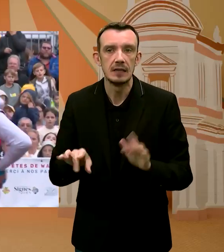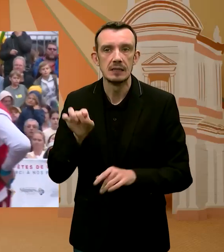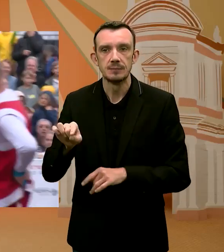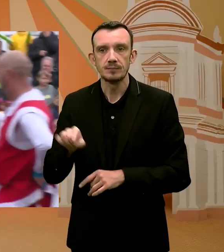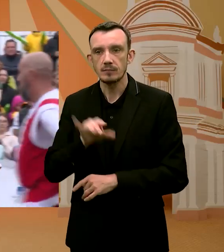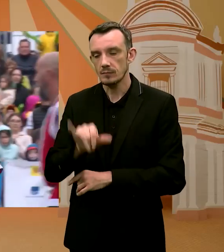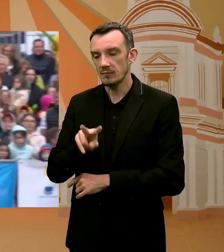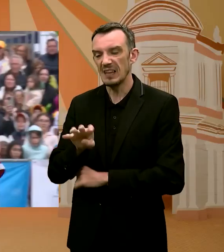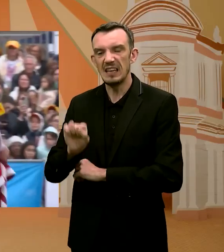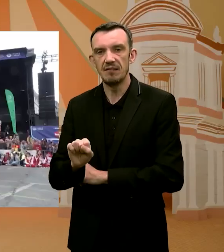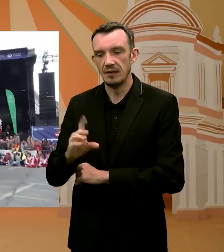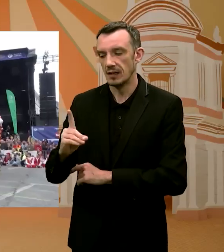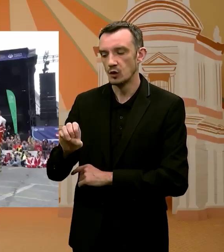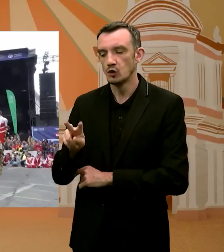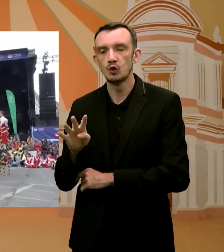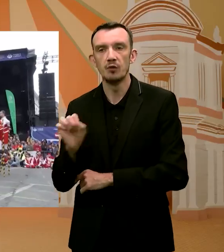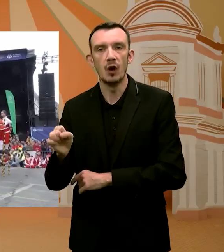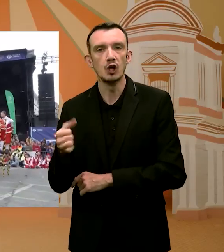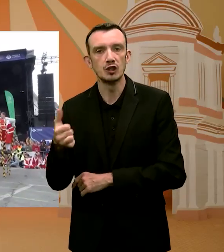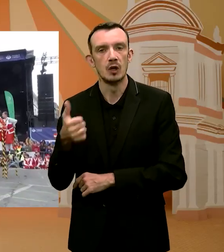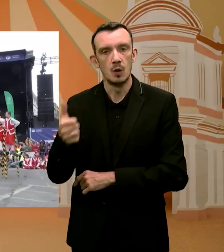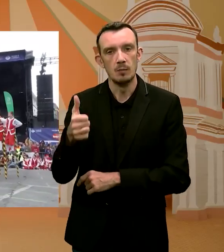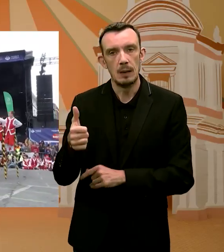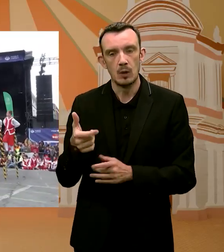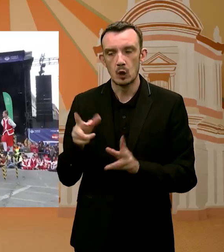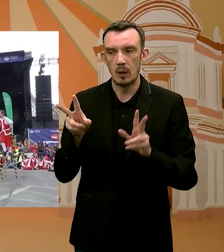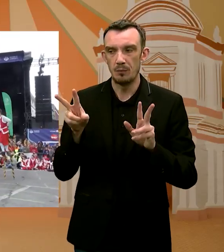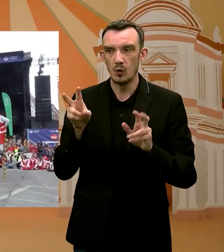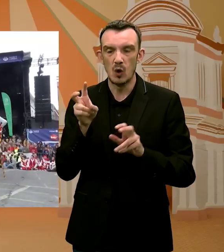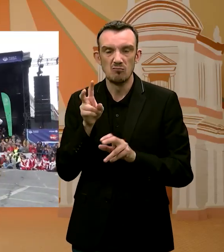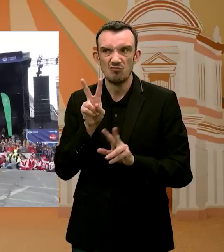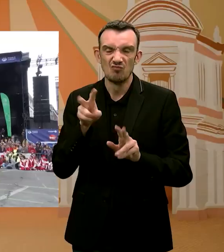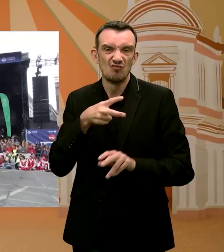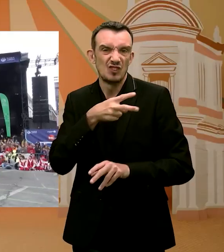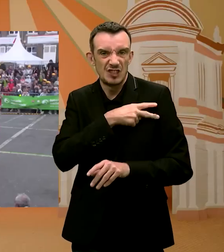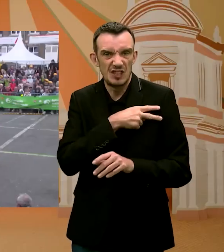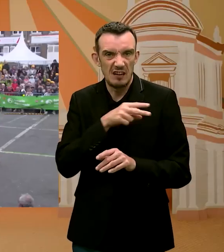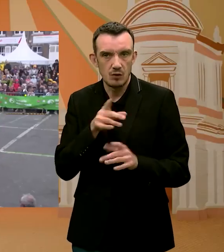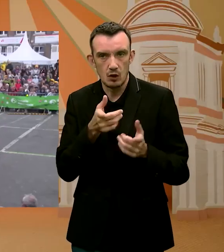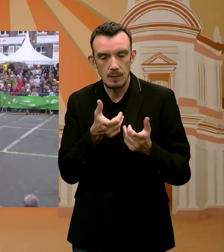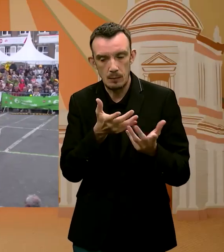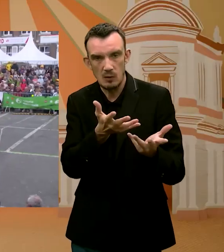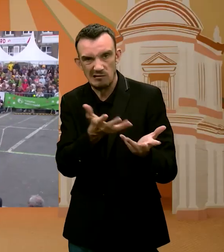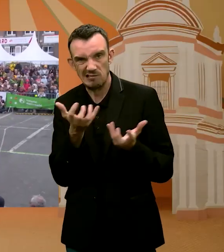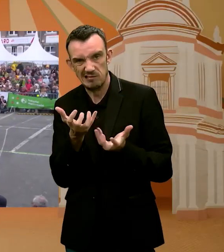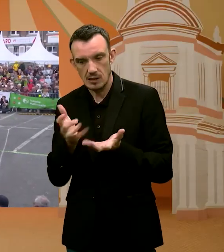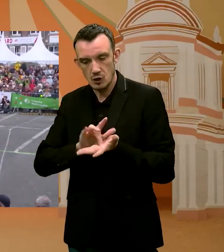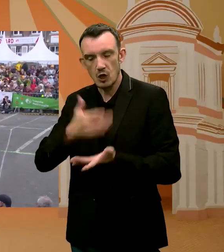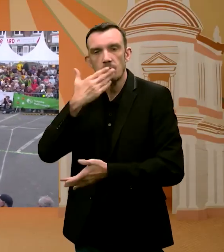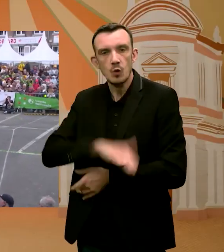là, va souvent leur demander de revenir un peu au centre pour des questions de sécurité aussi, parce que la place n'est pas extensible.